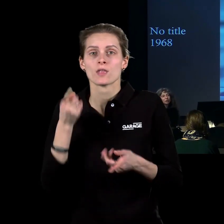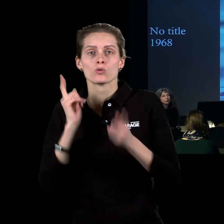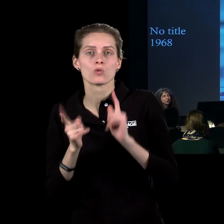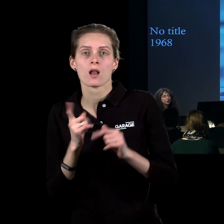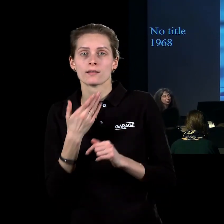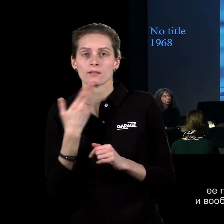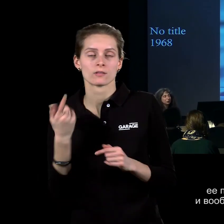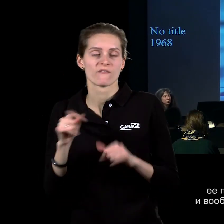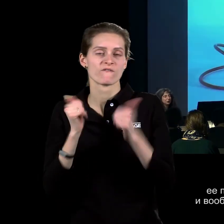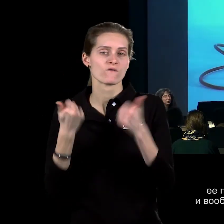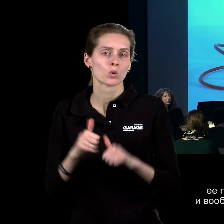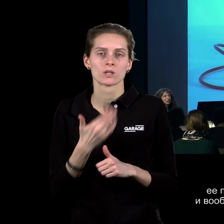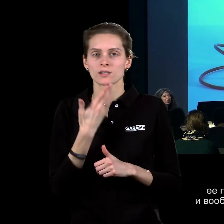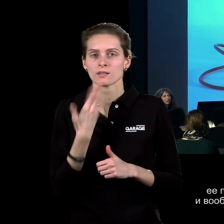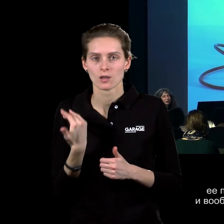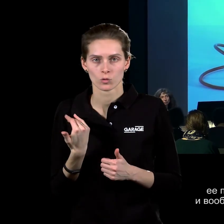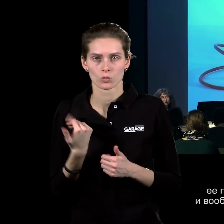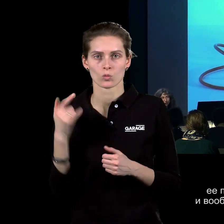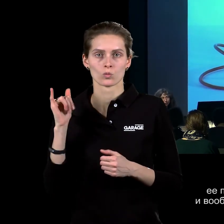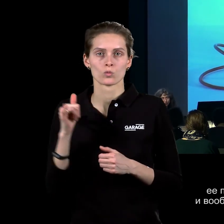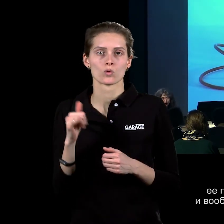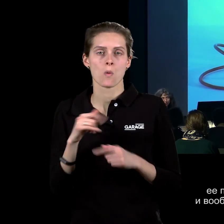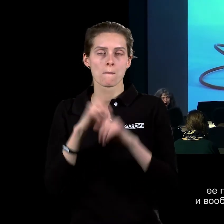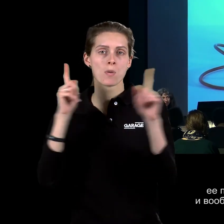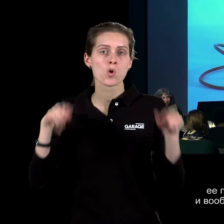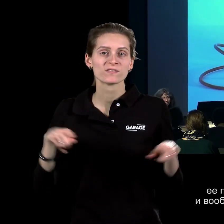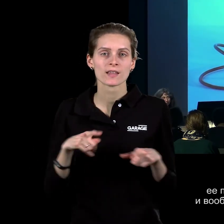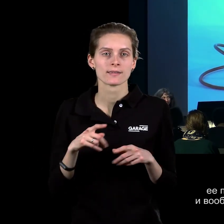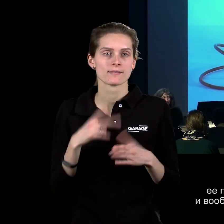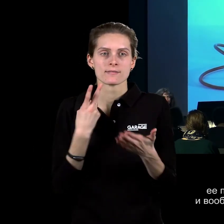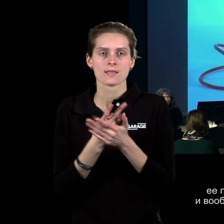никакой фигуративности нету. Ее произведения не изображают